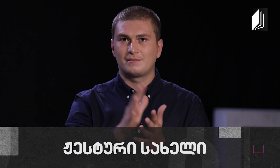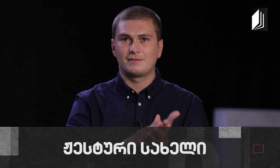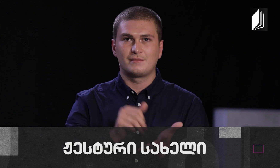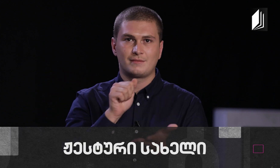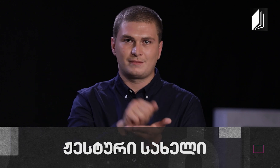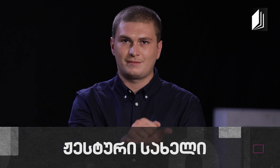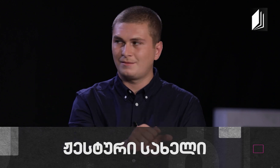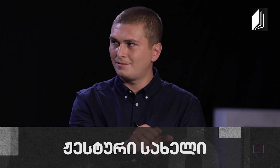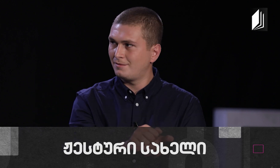შესტური სახელი.